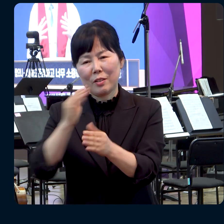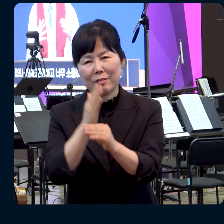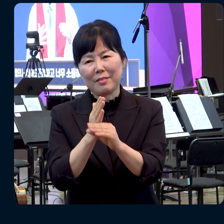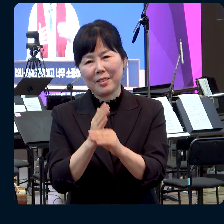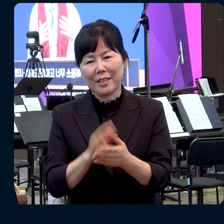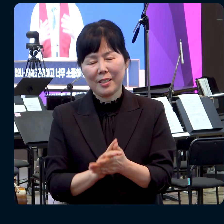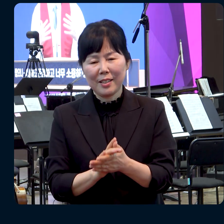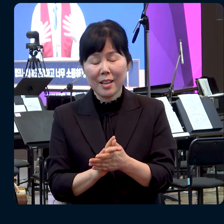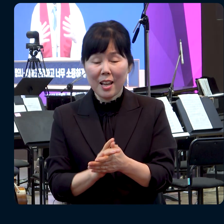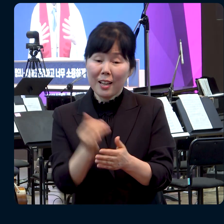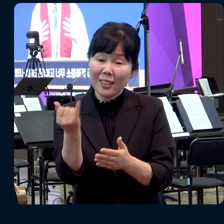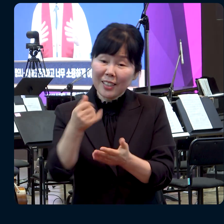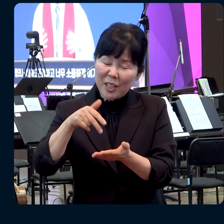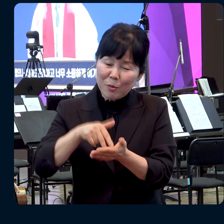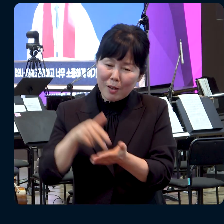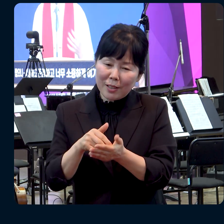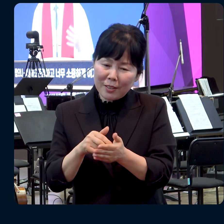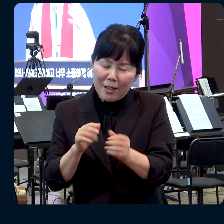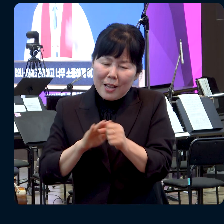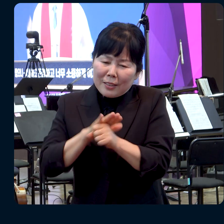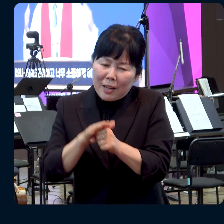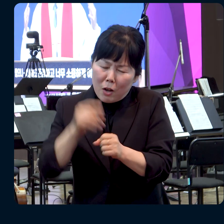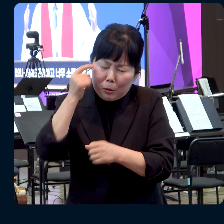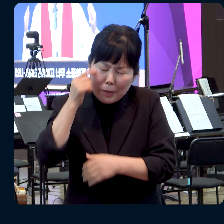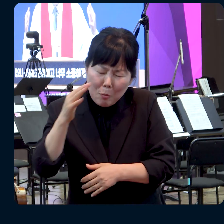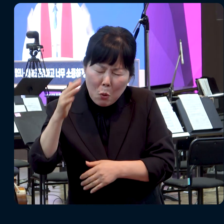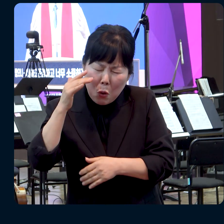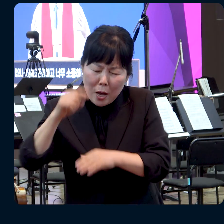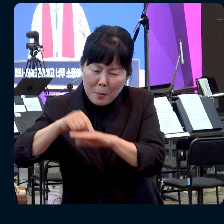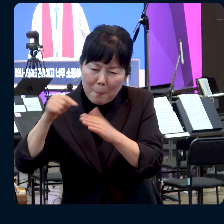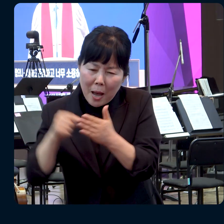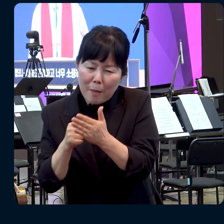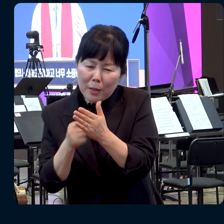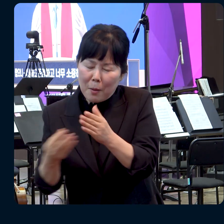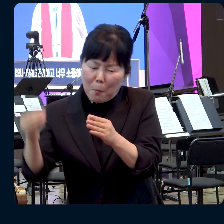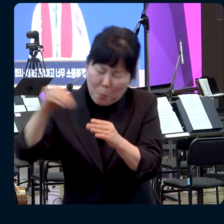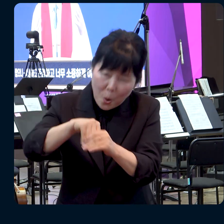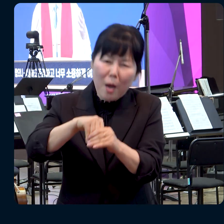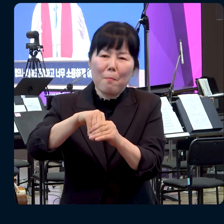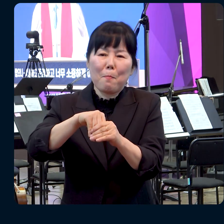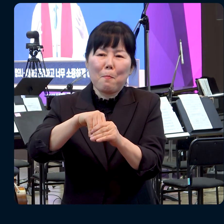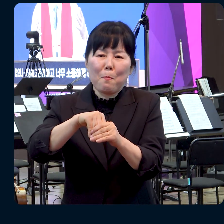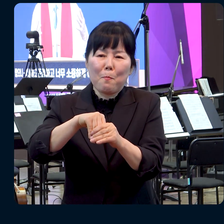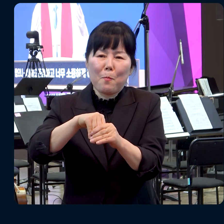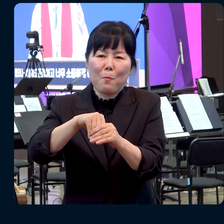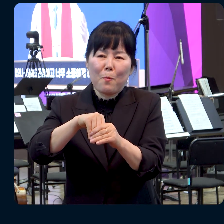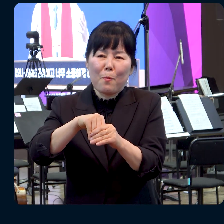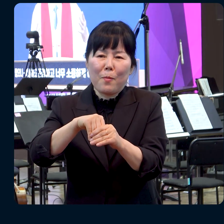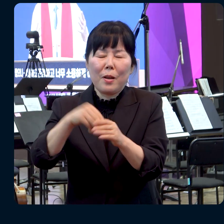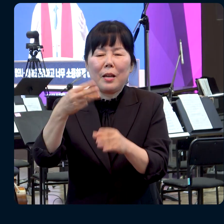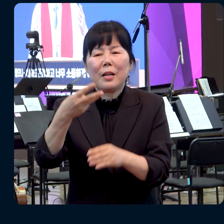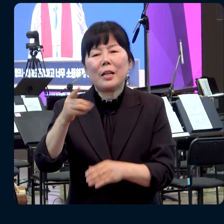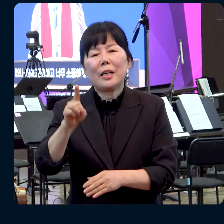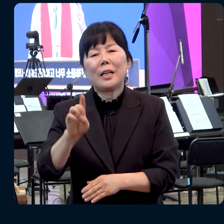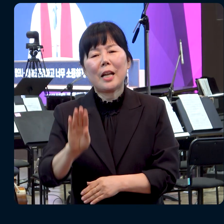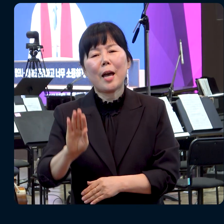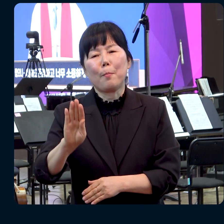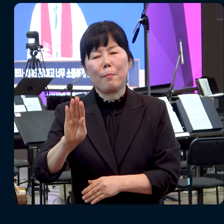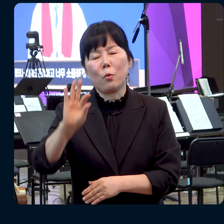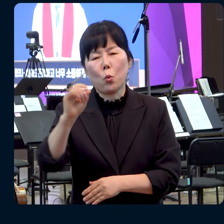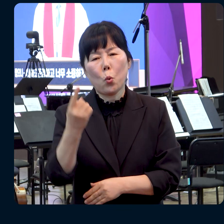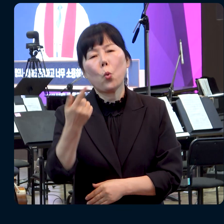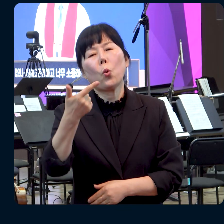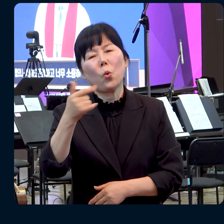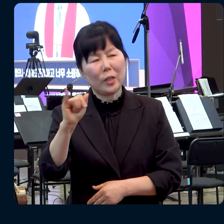여자들이 그 사모하고 사랑하는 그 감성과 마음을 그대로 담아서 그러면서 정말 그렇게 부르는 그 이름이 바로